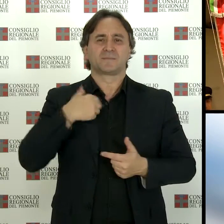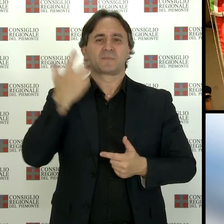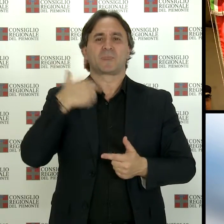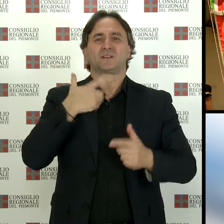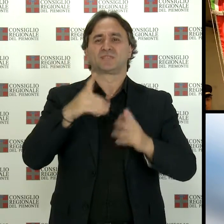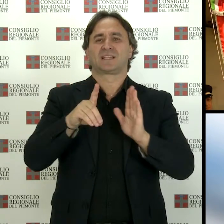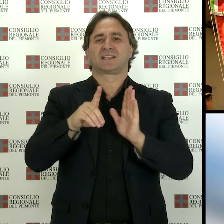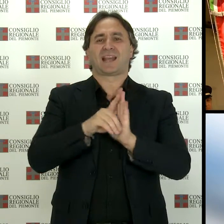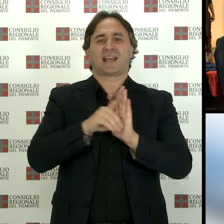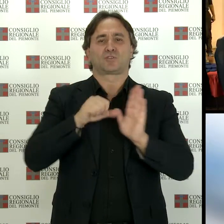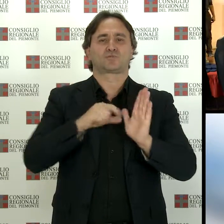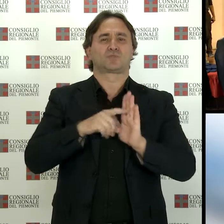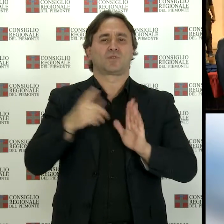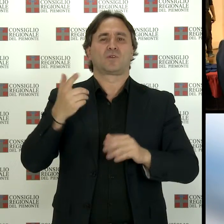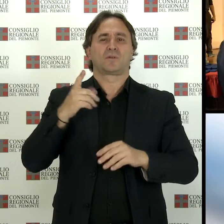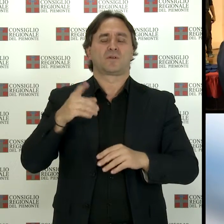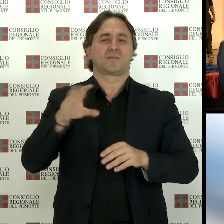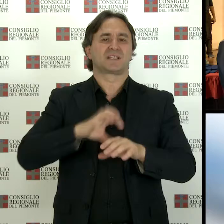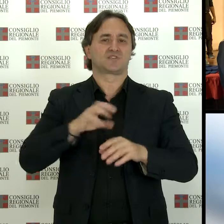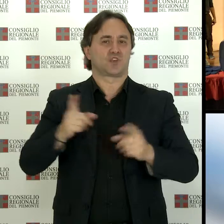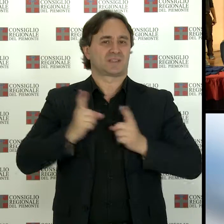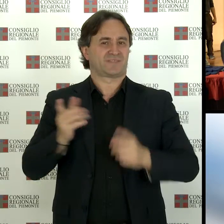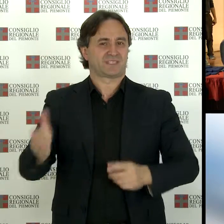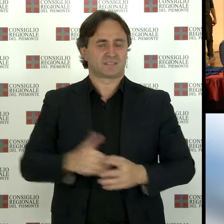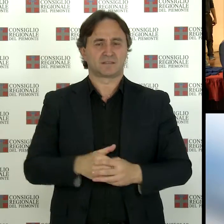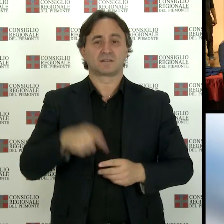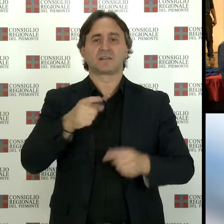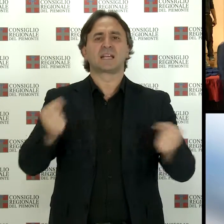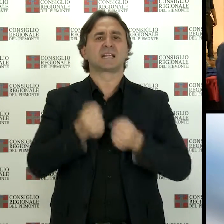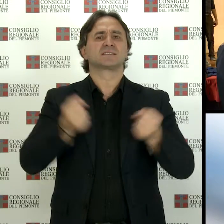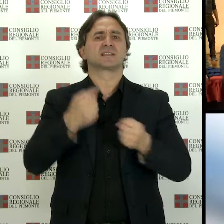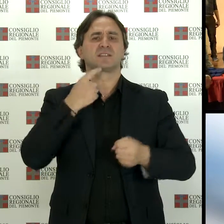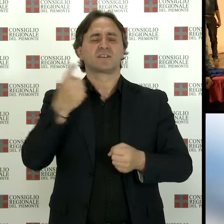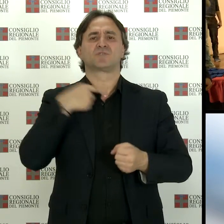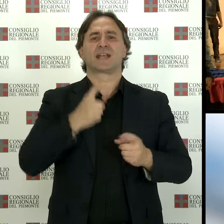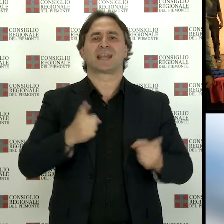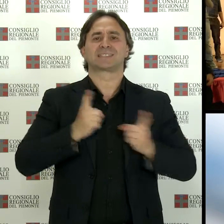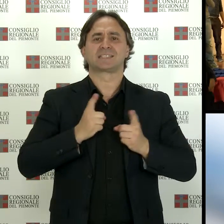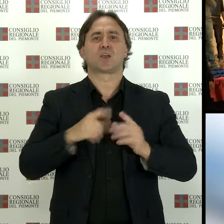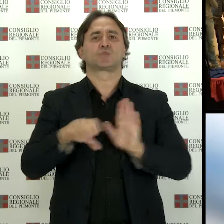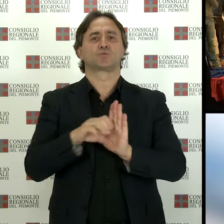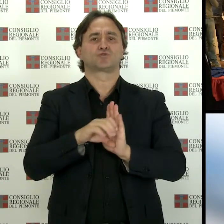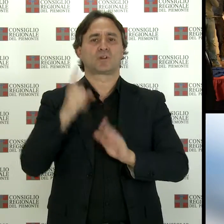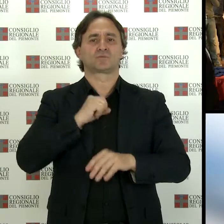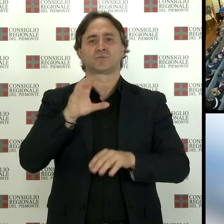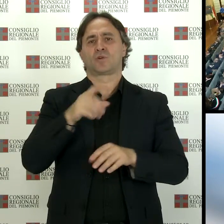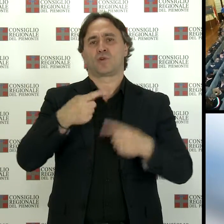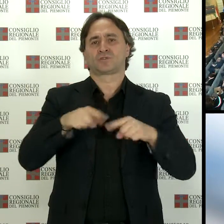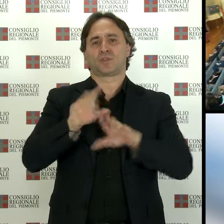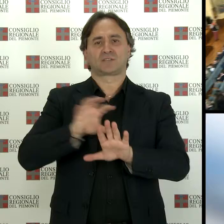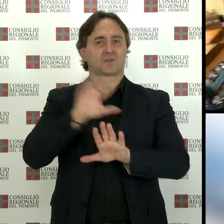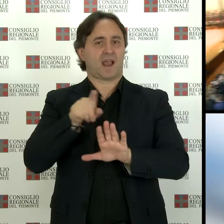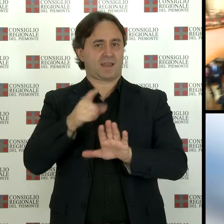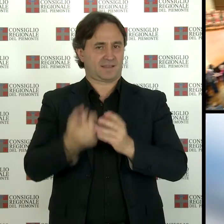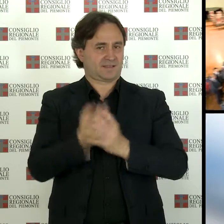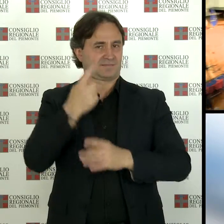del Ministro della Difesa. L'iniziativa è promossa dal Comitato Resistenza e Costituzione del Consiglio regionale, in